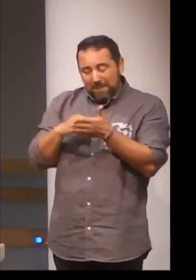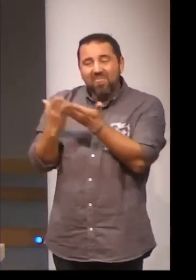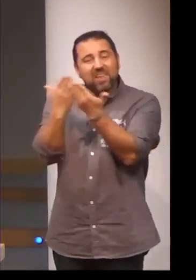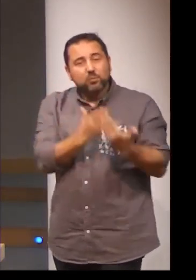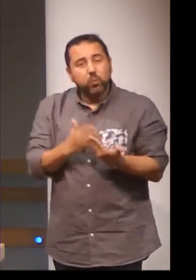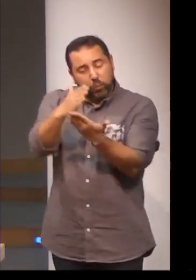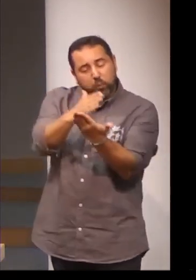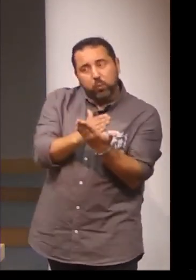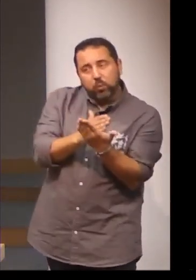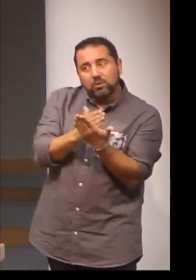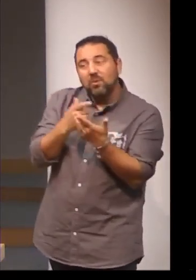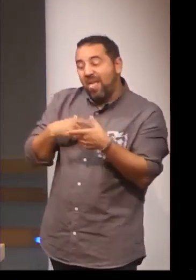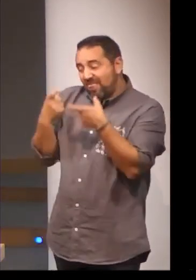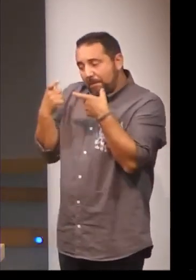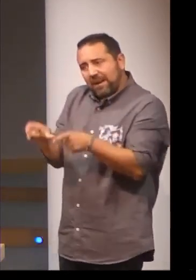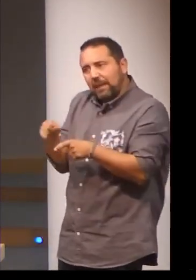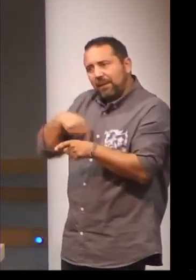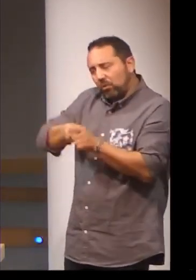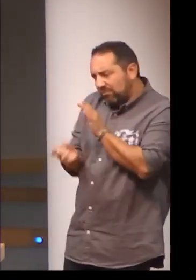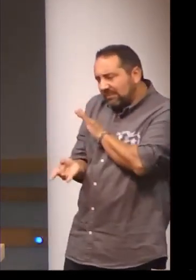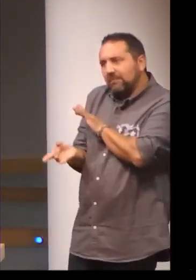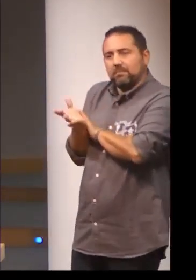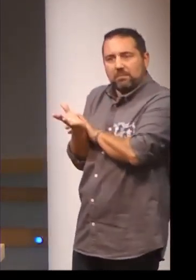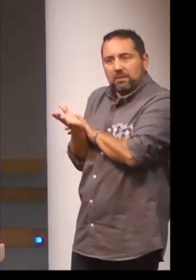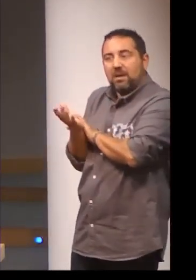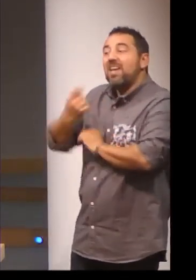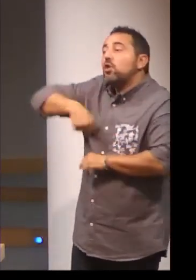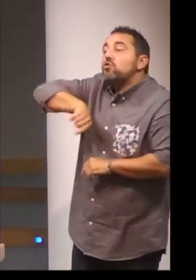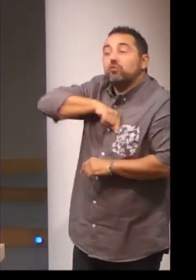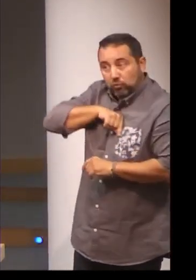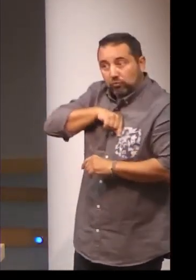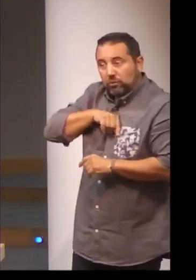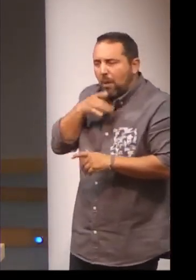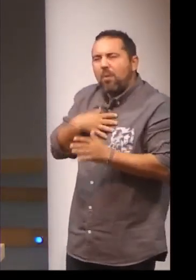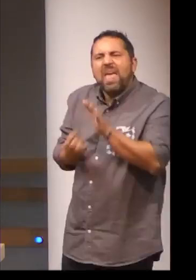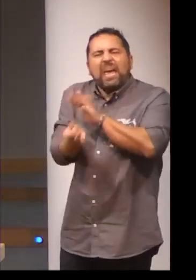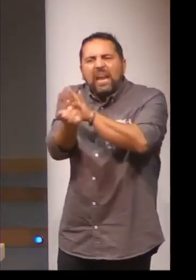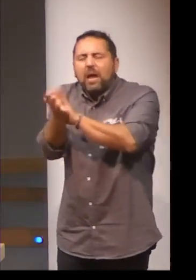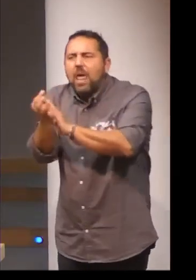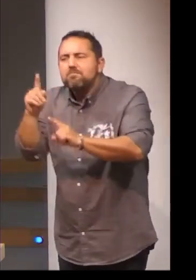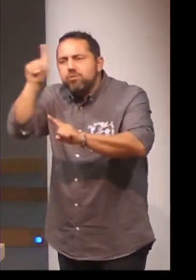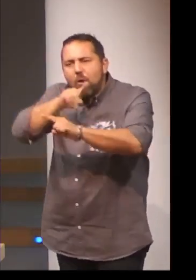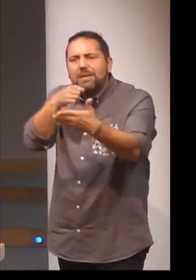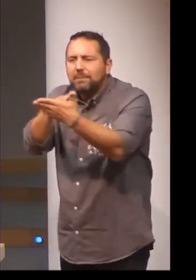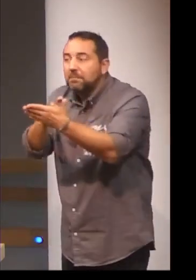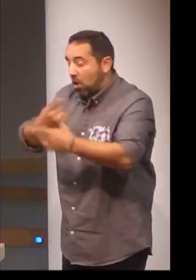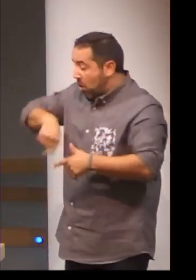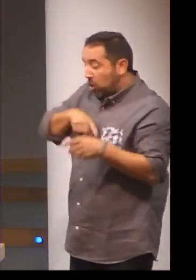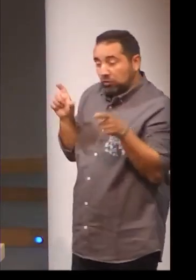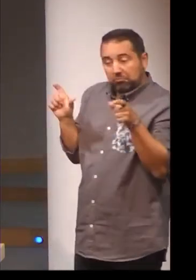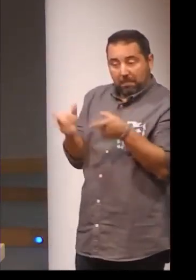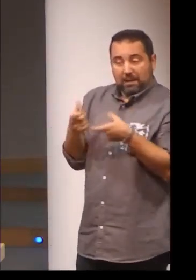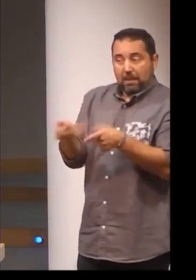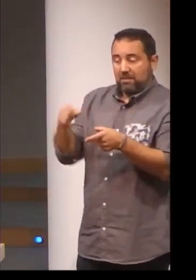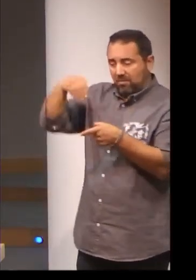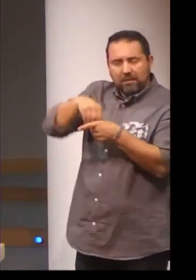un departamento que puede presentar un conjunto de dificultades que nosotros, por suerte, en esta situación no hemos tenido. Y eso nos ha permitido